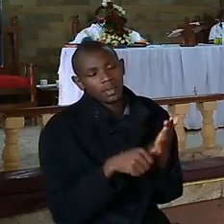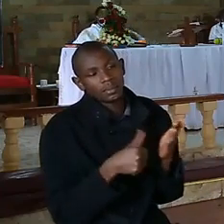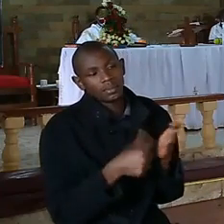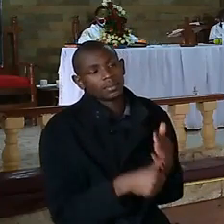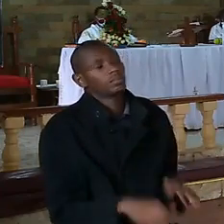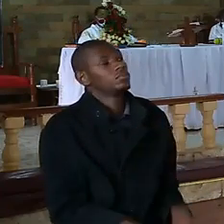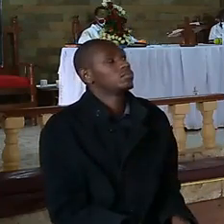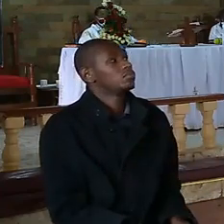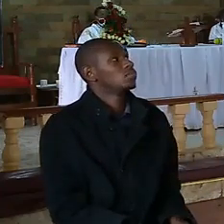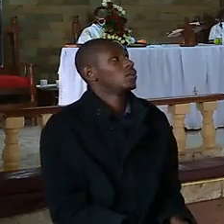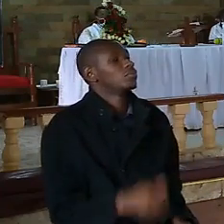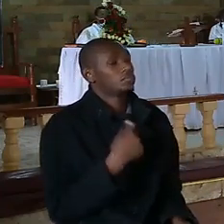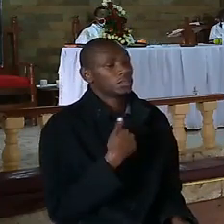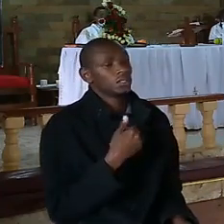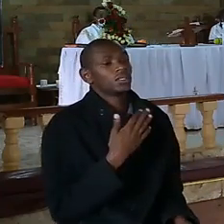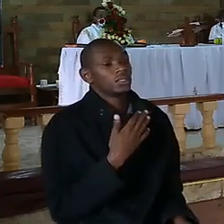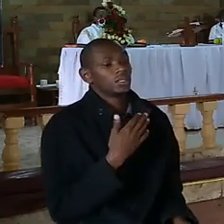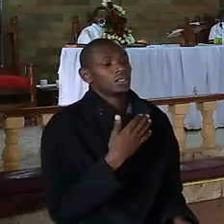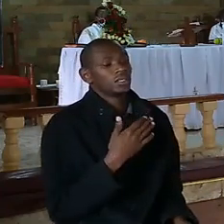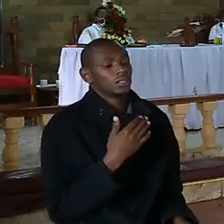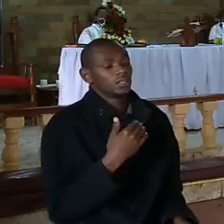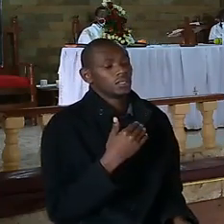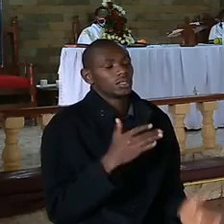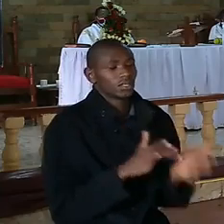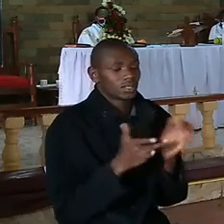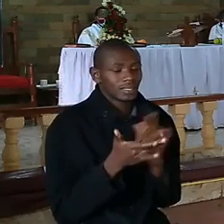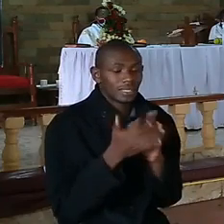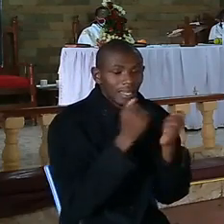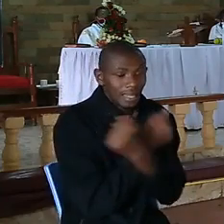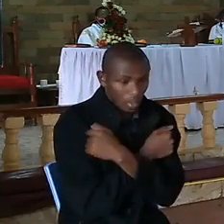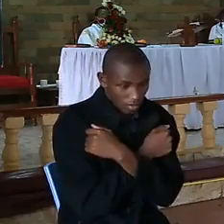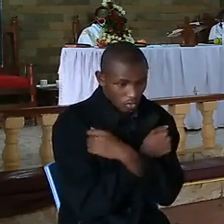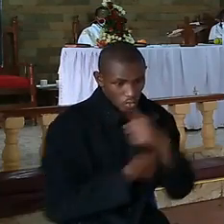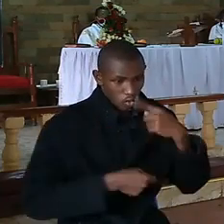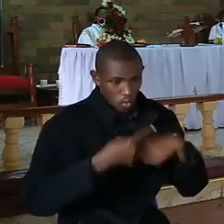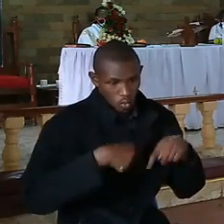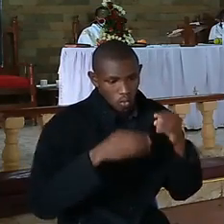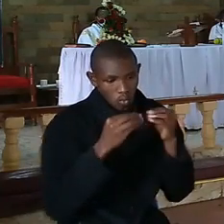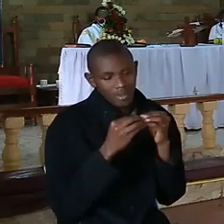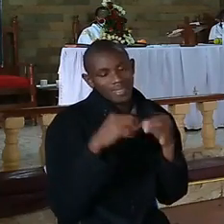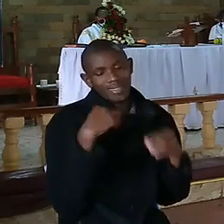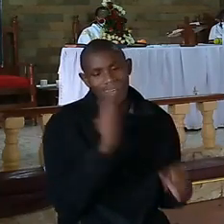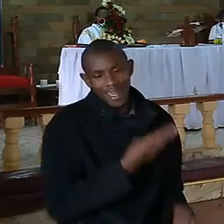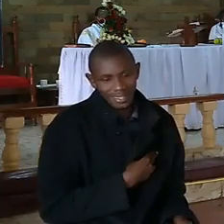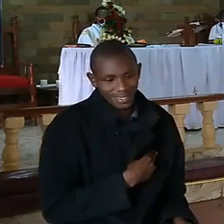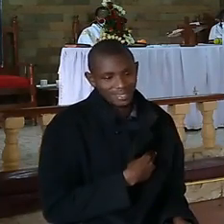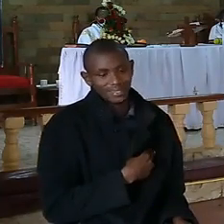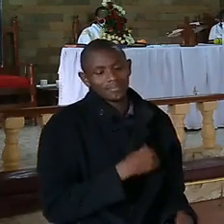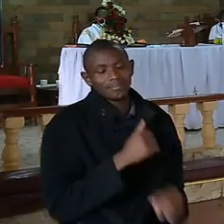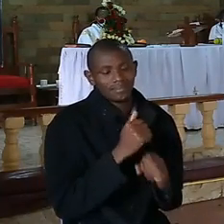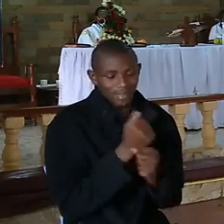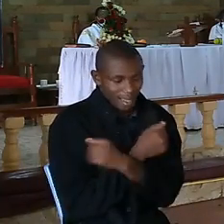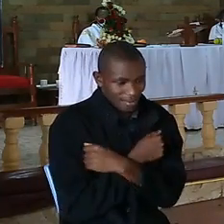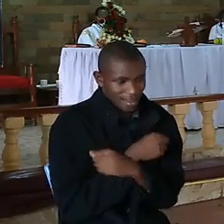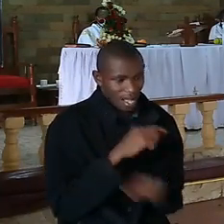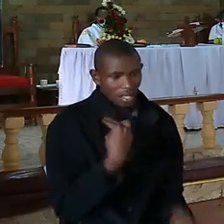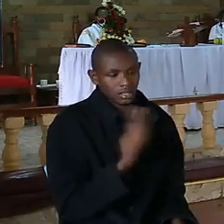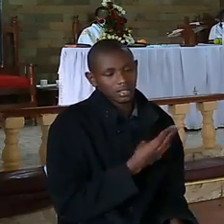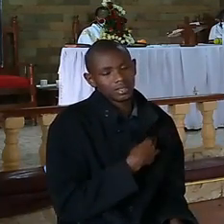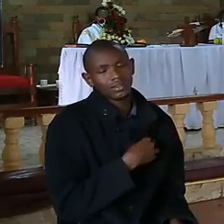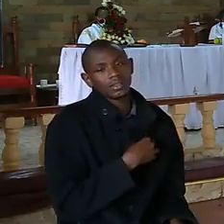niendete gutwarana na ithwi niendete gutuma tuhotane niendete gutuma tukinyanire na gutire